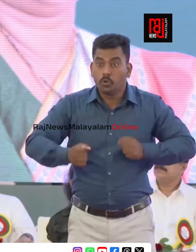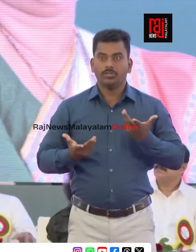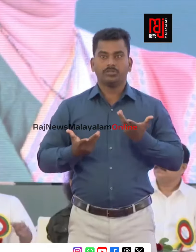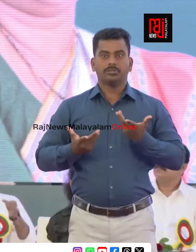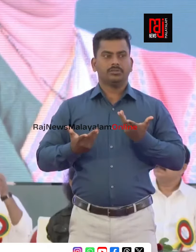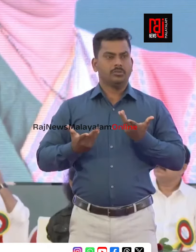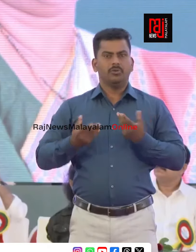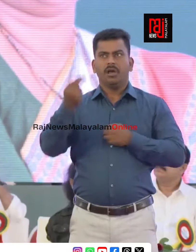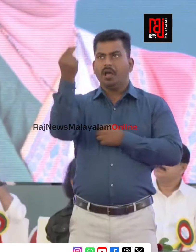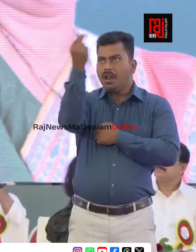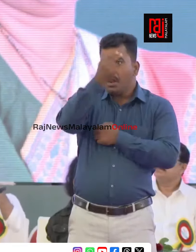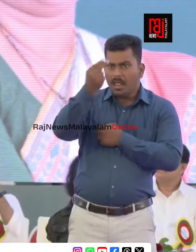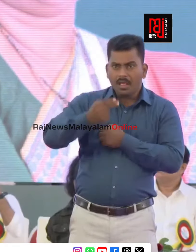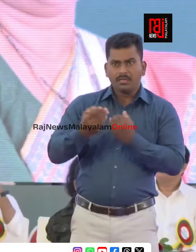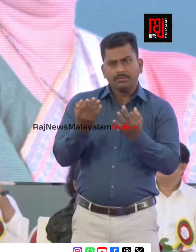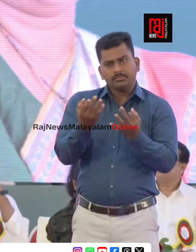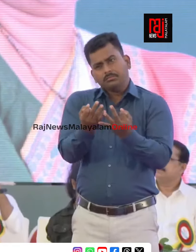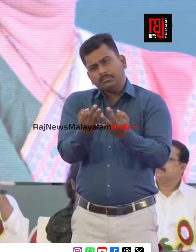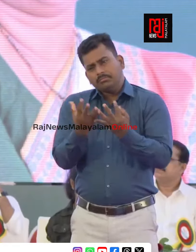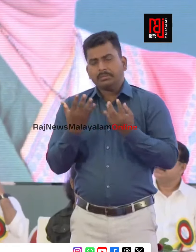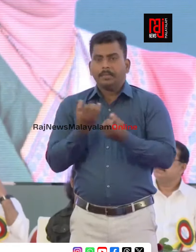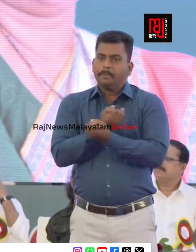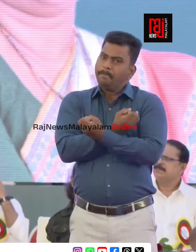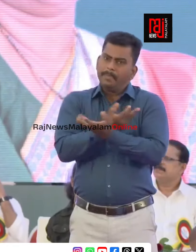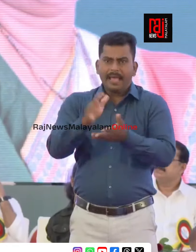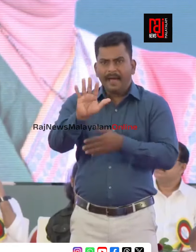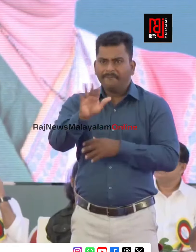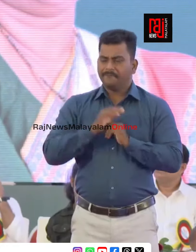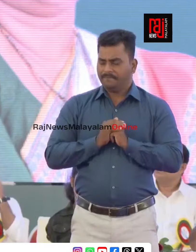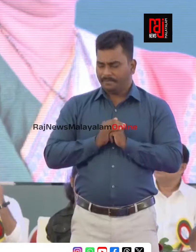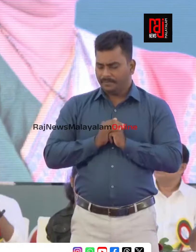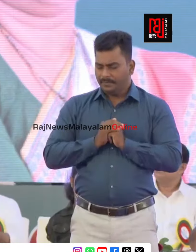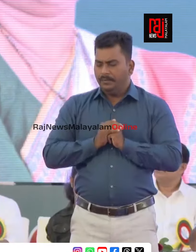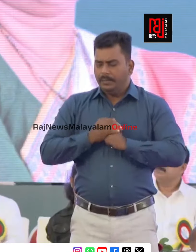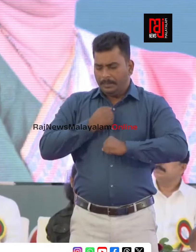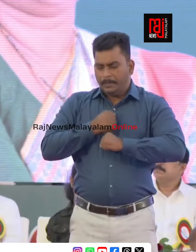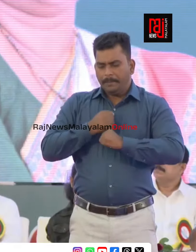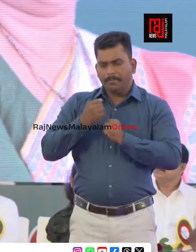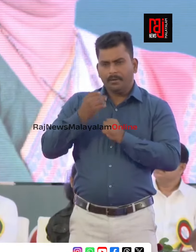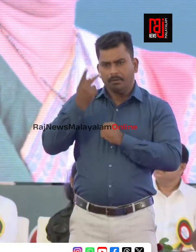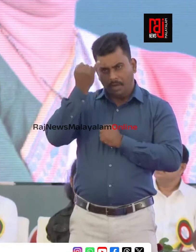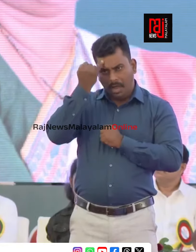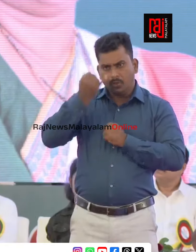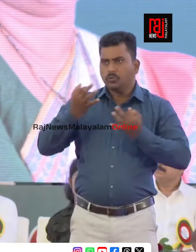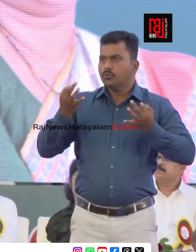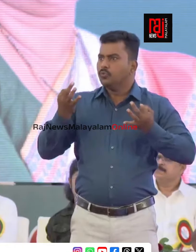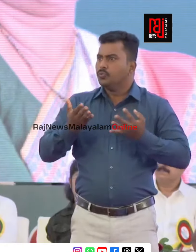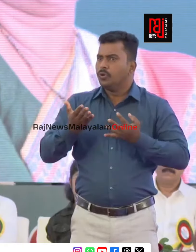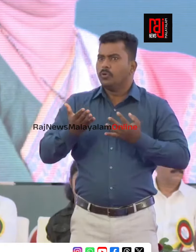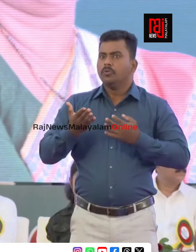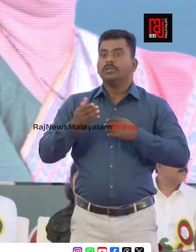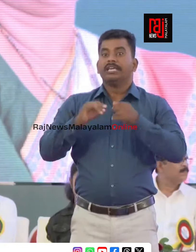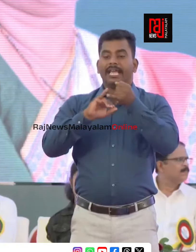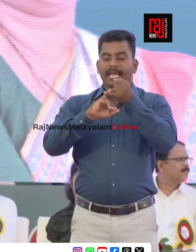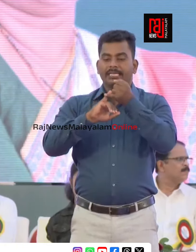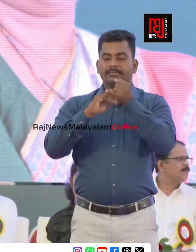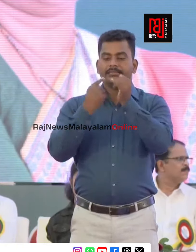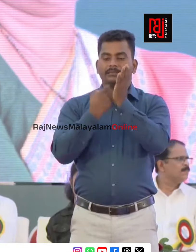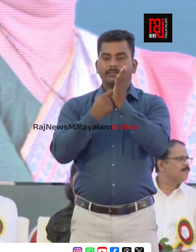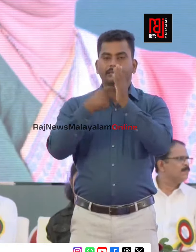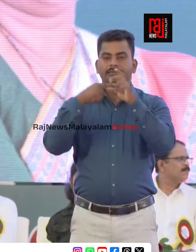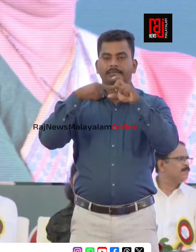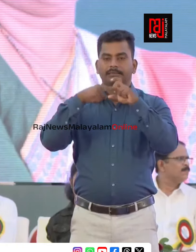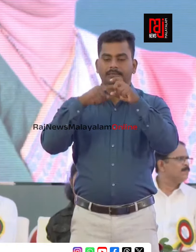ഭിന്നശേഷിക്കാർക്കുള്ള ധനസഹായത്തിനായി ശ്രേഷ്ഠം എന്ന പദ്ധതി നടപ്പിലാക്കി വരികയാണ്. ഓരോ